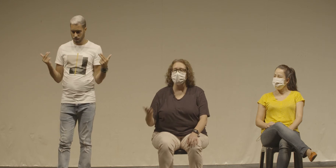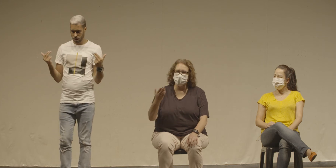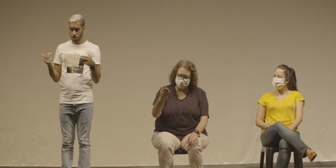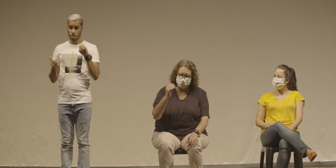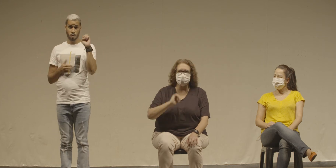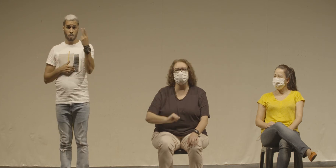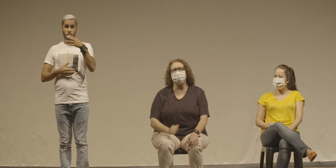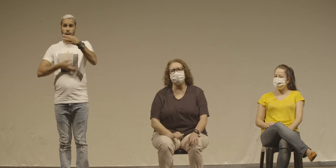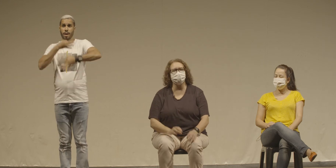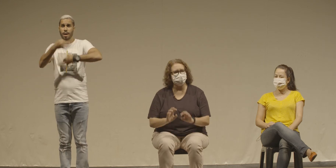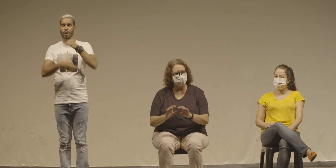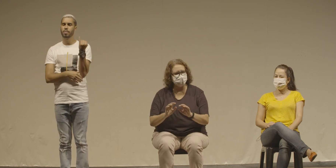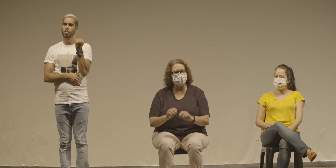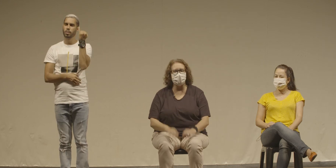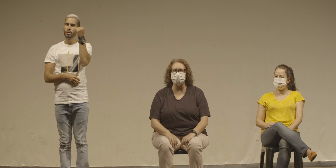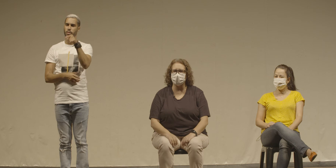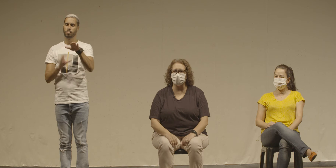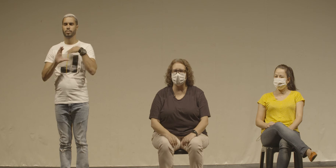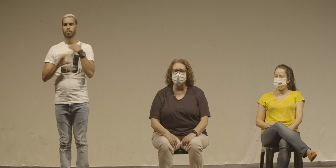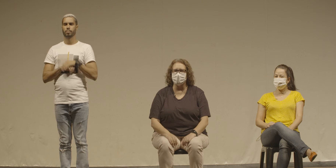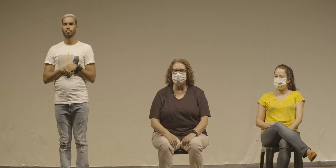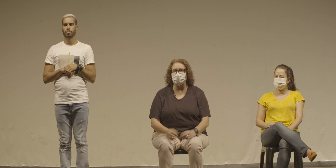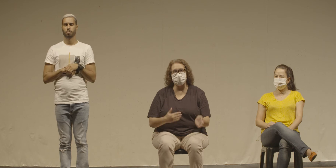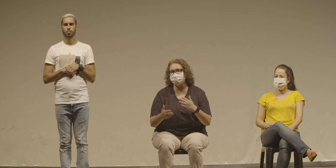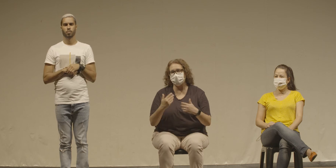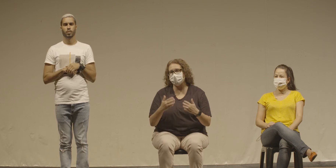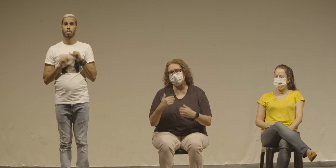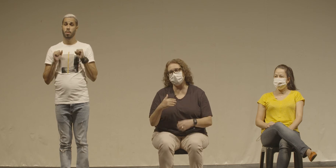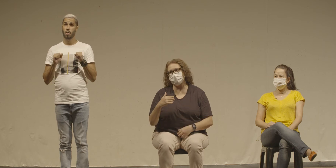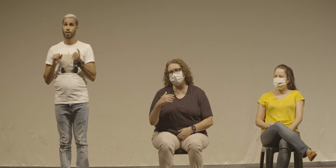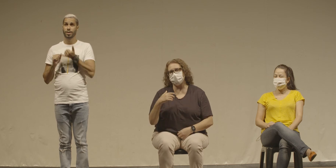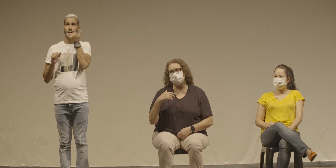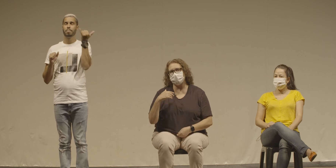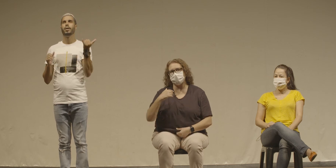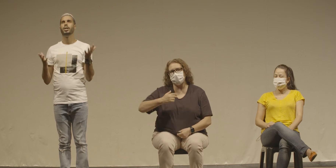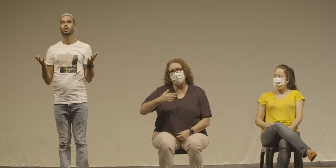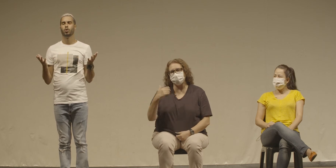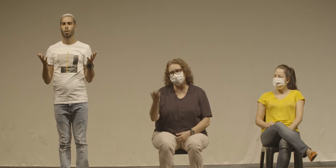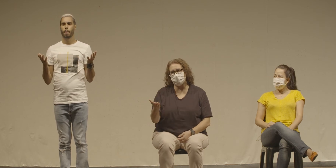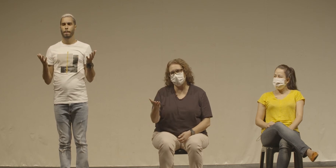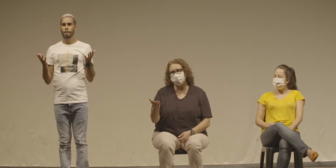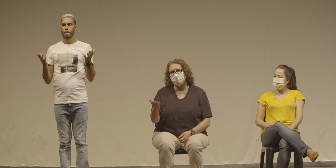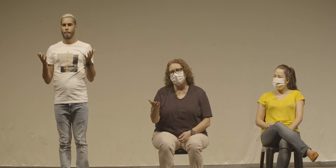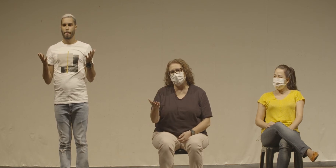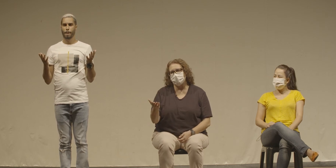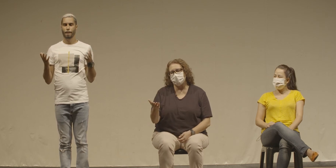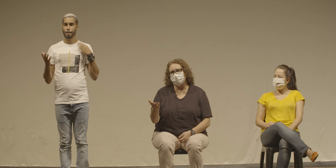sugestão, é importante você manda um e-mail para lá, porque pode ser que eles